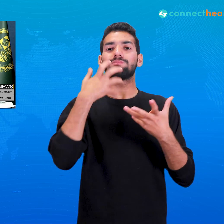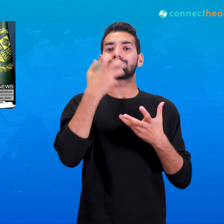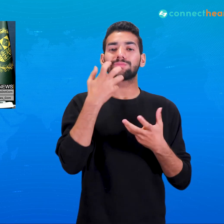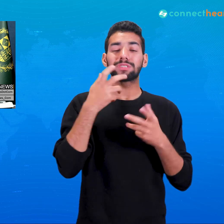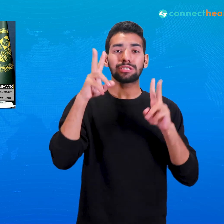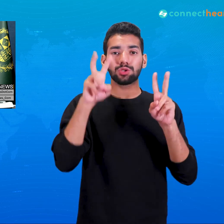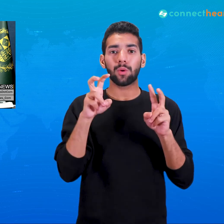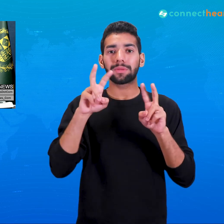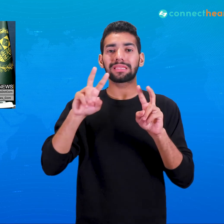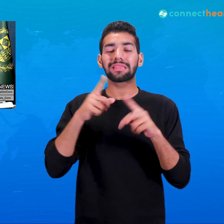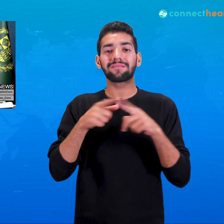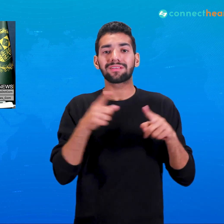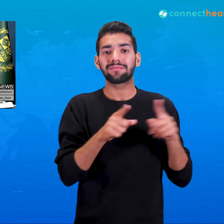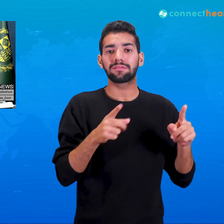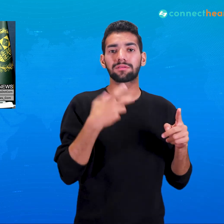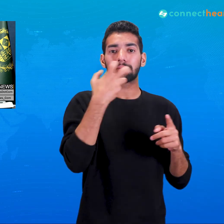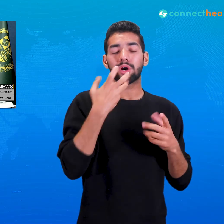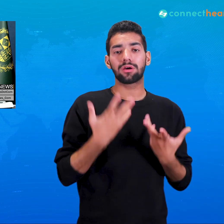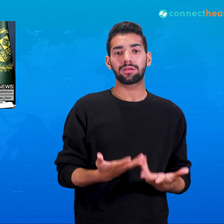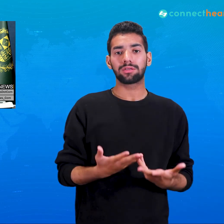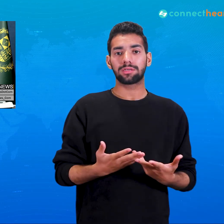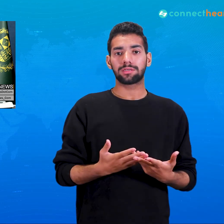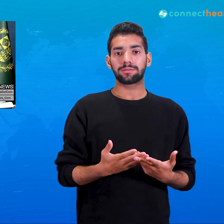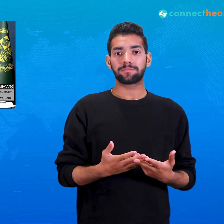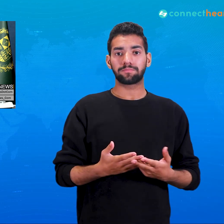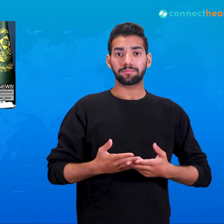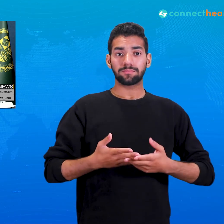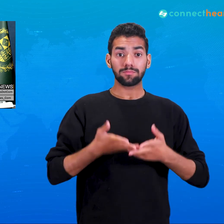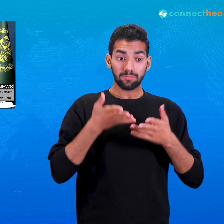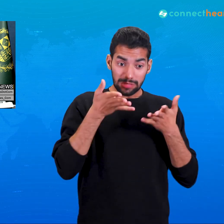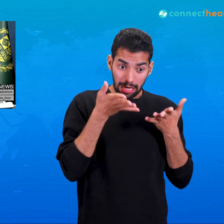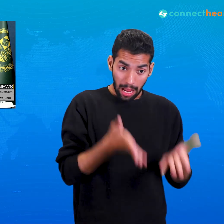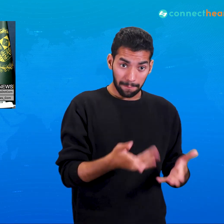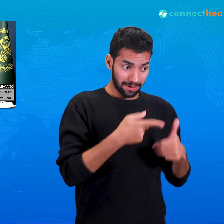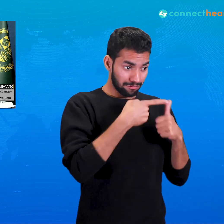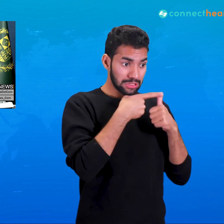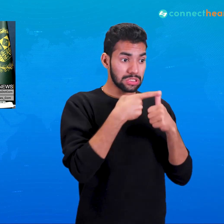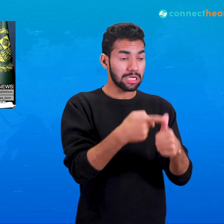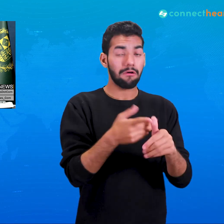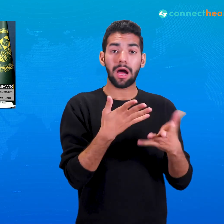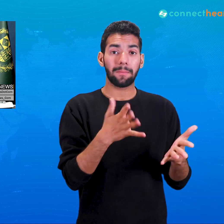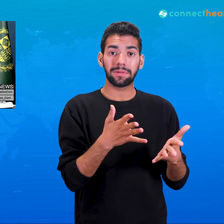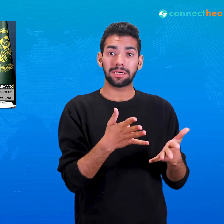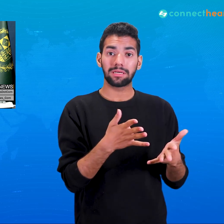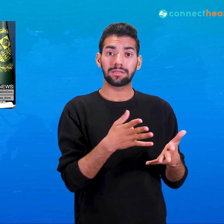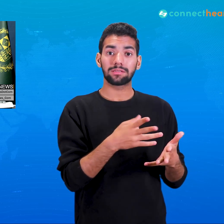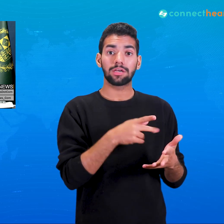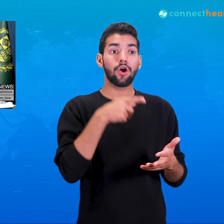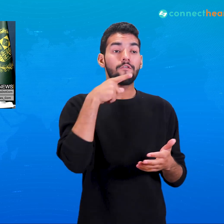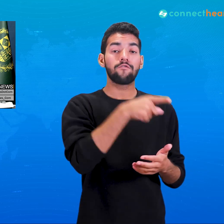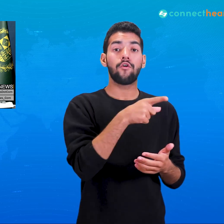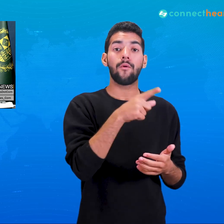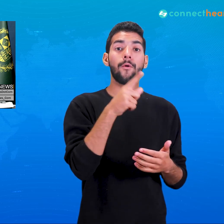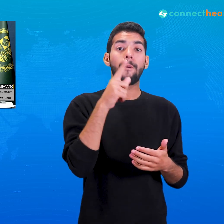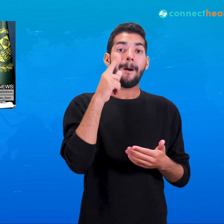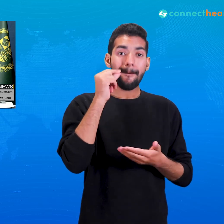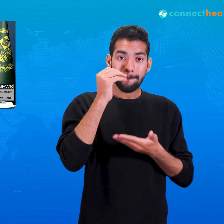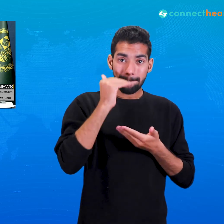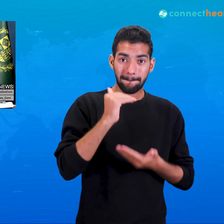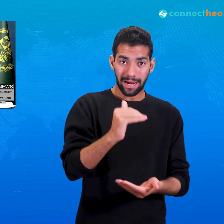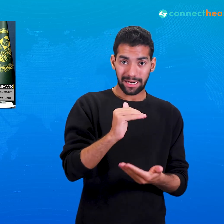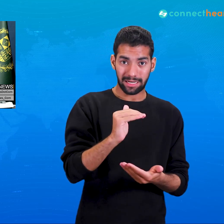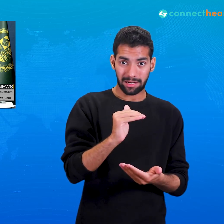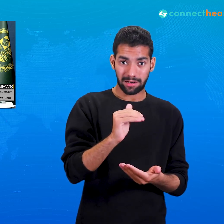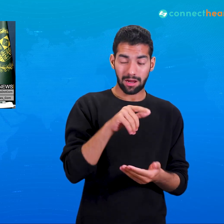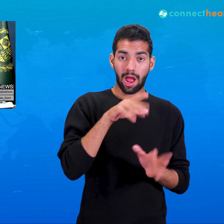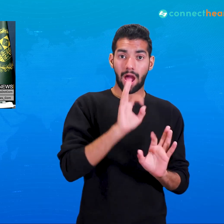تر جاب اپلیکیشن ہوتا ہے, لیکن 1.5 گھنٹہ لیتا ہے وہاں. ابھی تک یہ نہیں جواب دے سکا کہ جو اس کے بیٹے